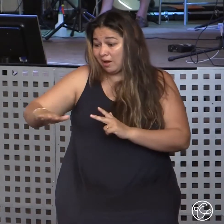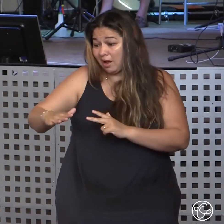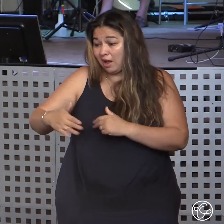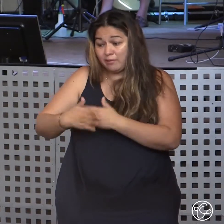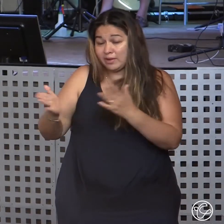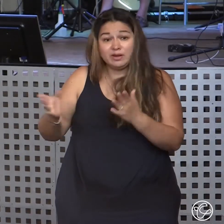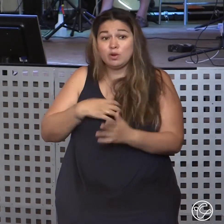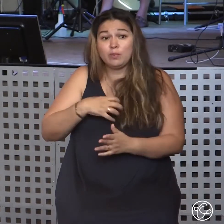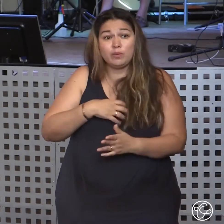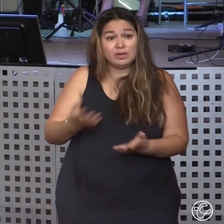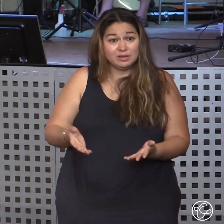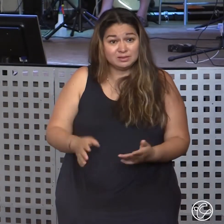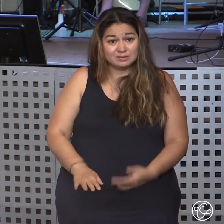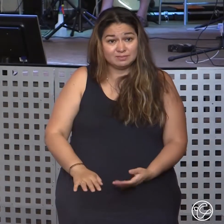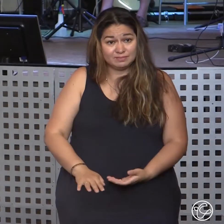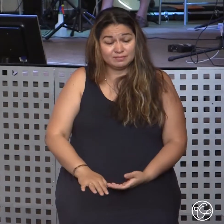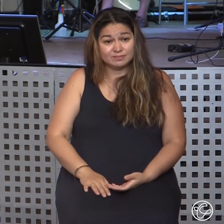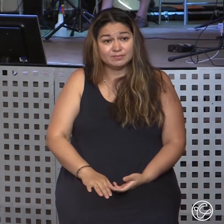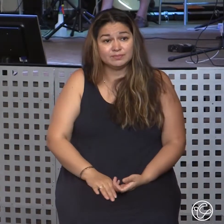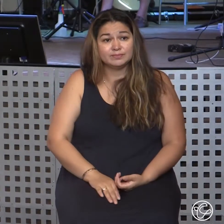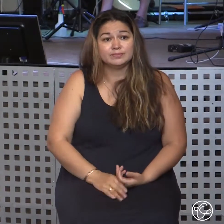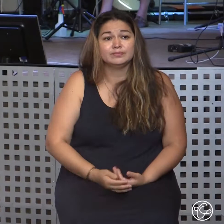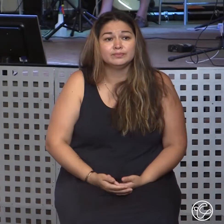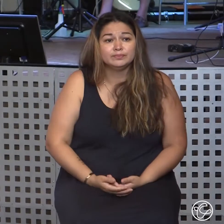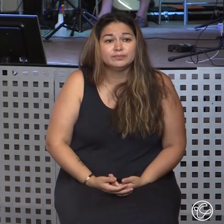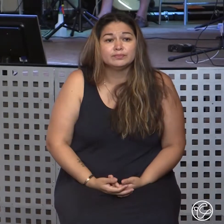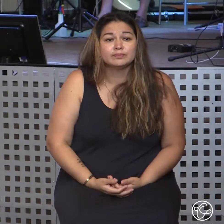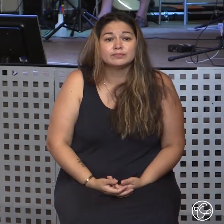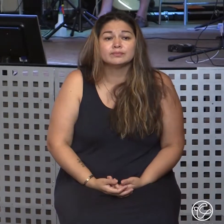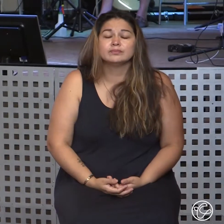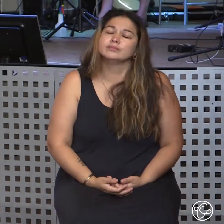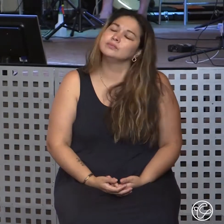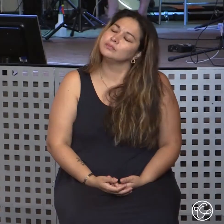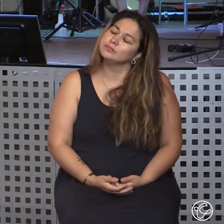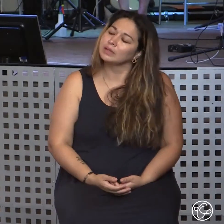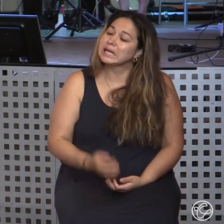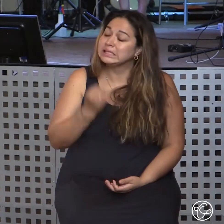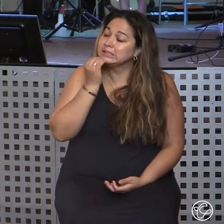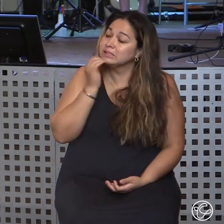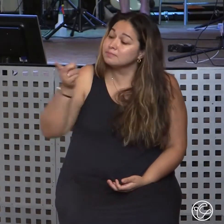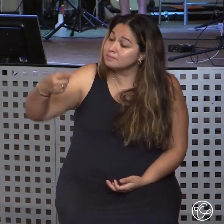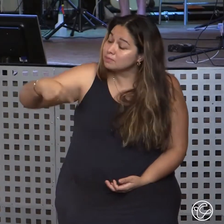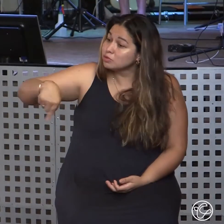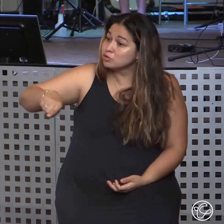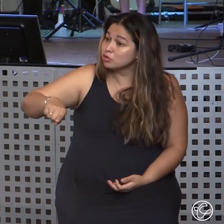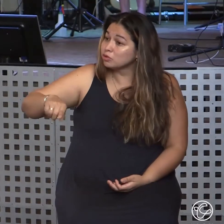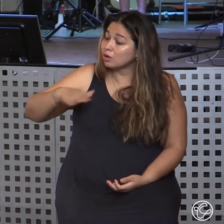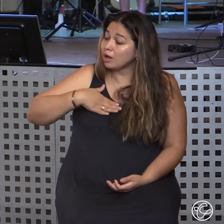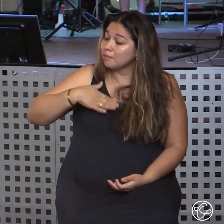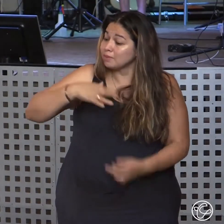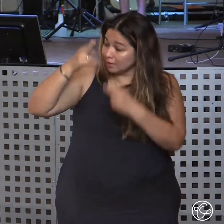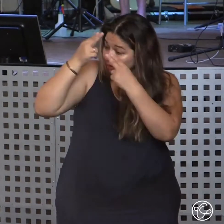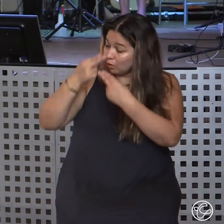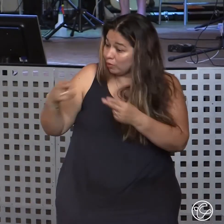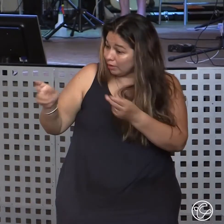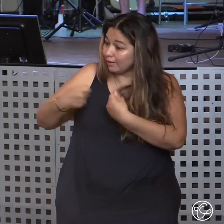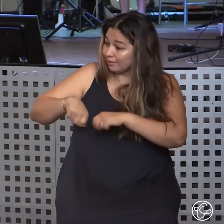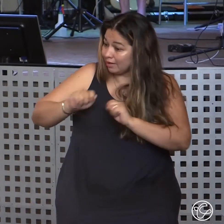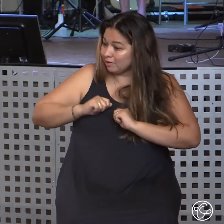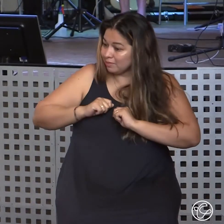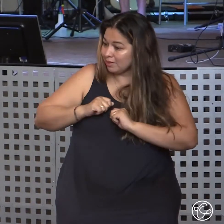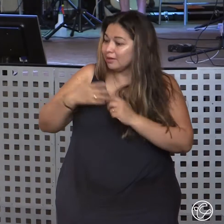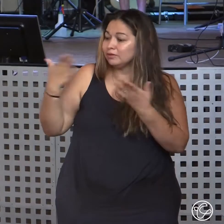deshonra. Si vosotros me honráis, vais a daros cuenta que vais